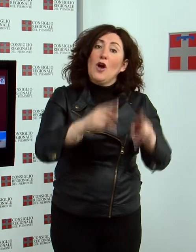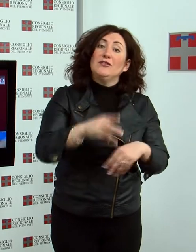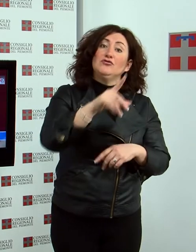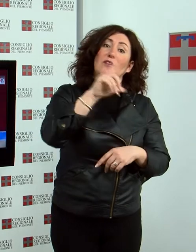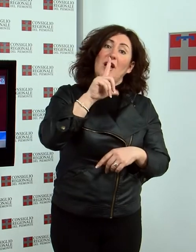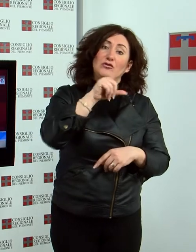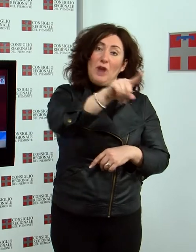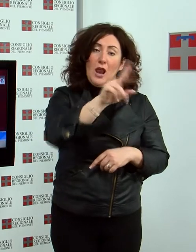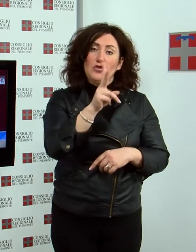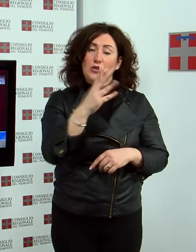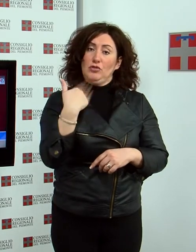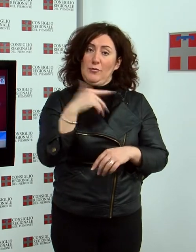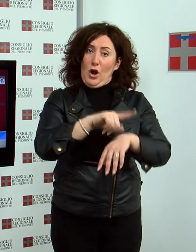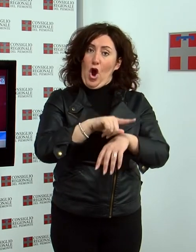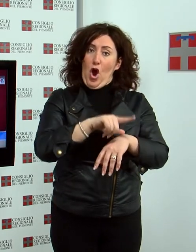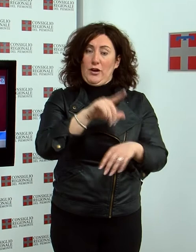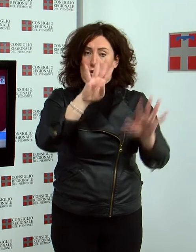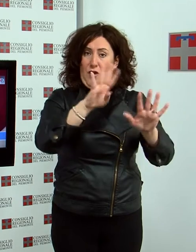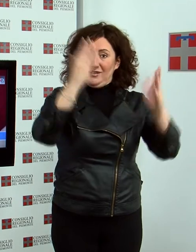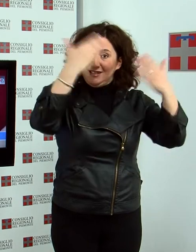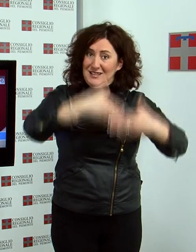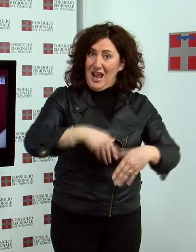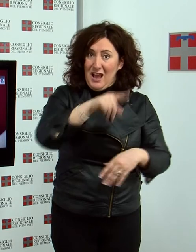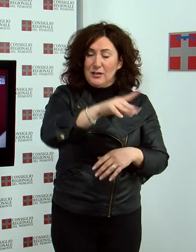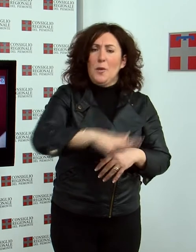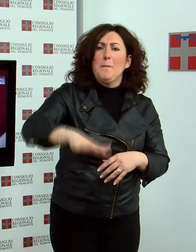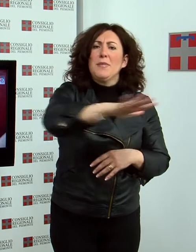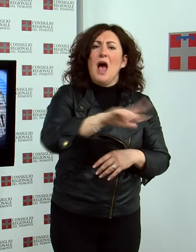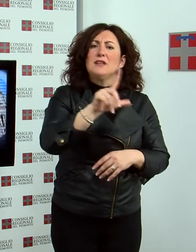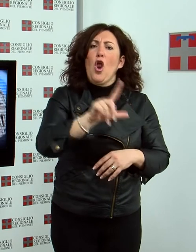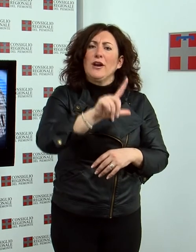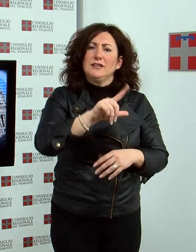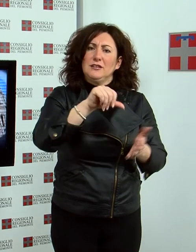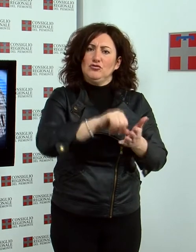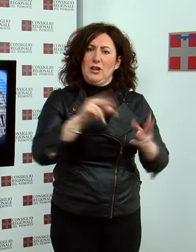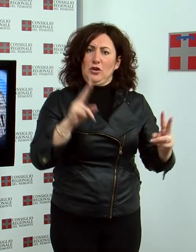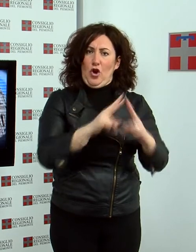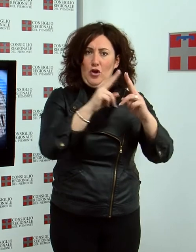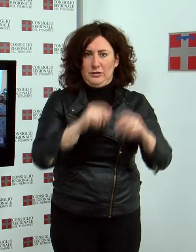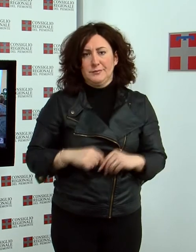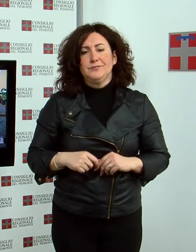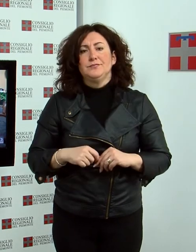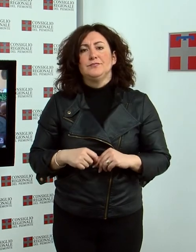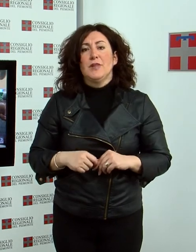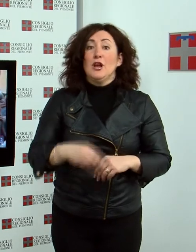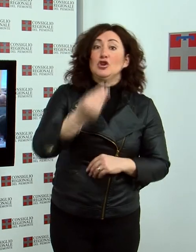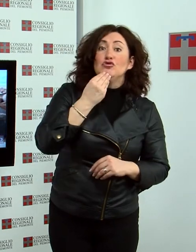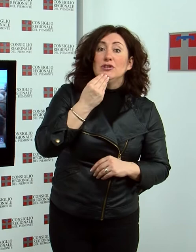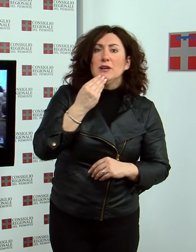21 nel centro incontri di piazza lorenzetti le sfide di cibo e clima aumentare la produttività agricola